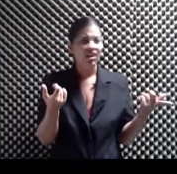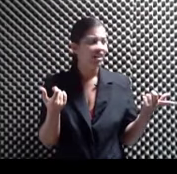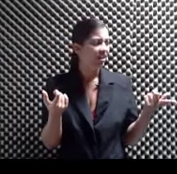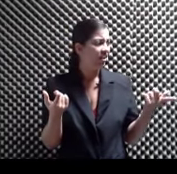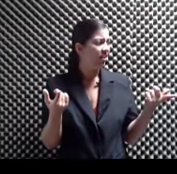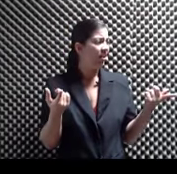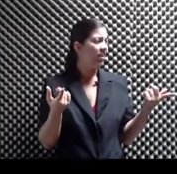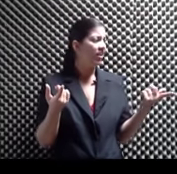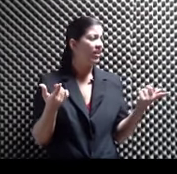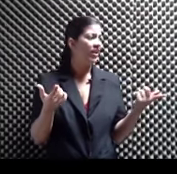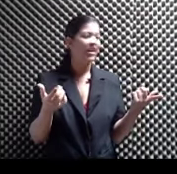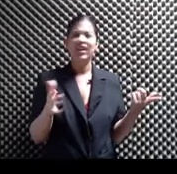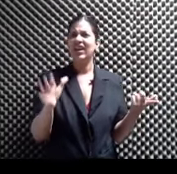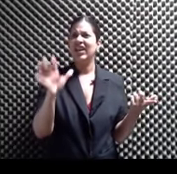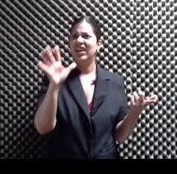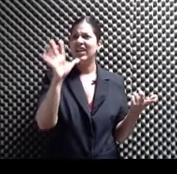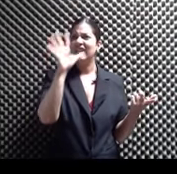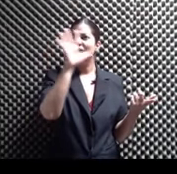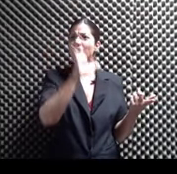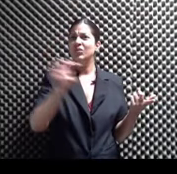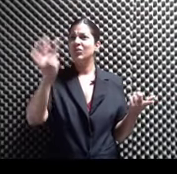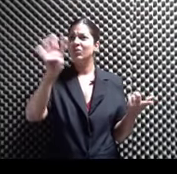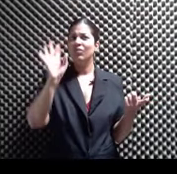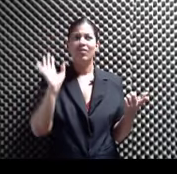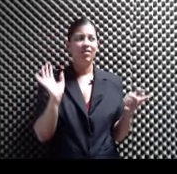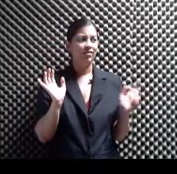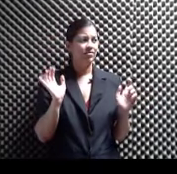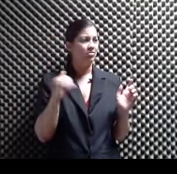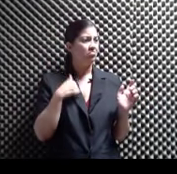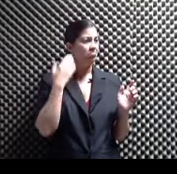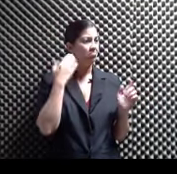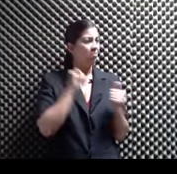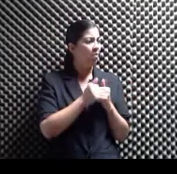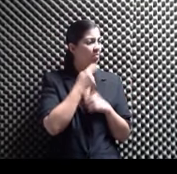Mira, mira para allá. Ella es... Sí, ¿verdad?